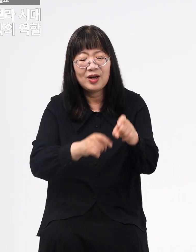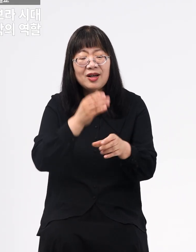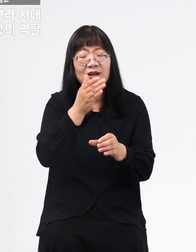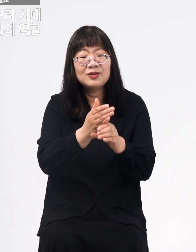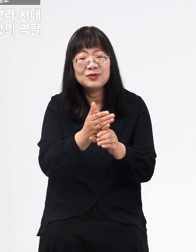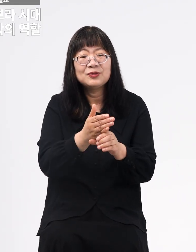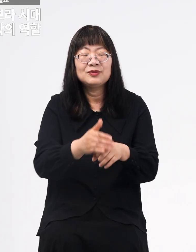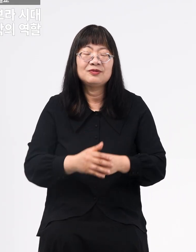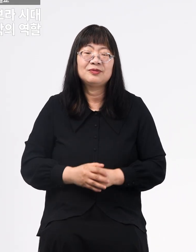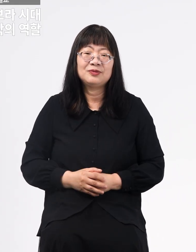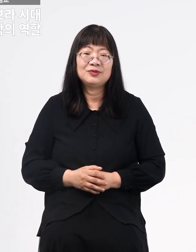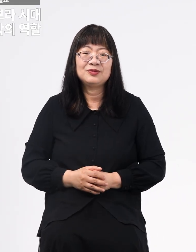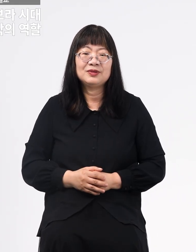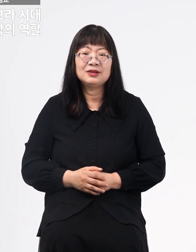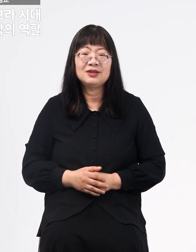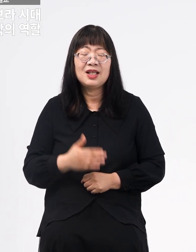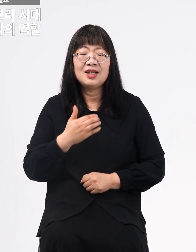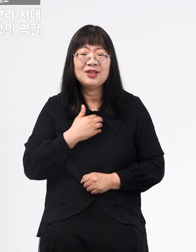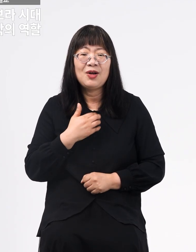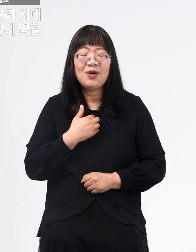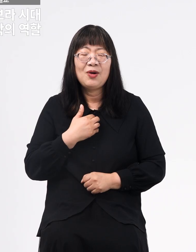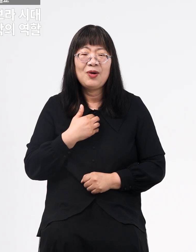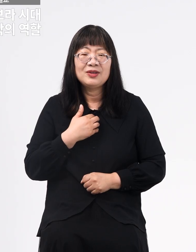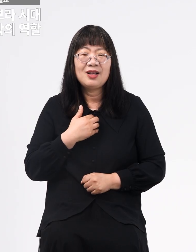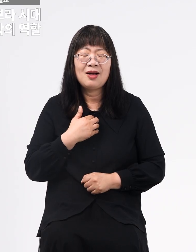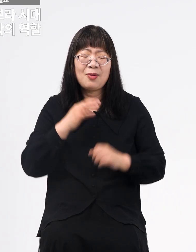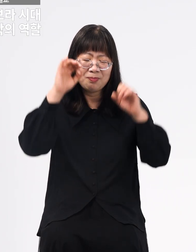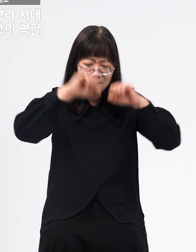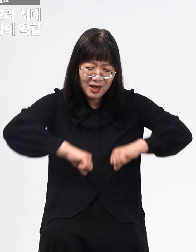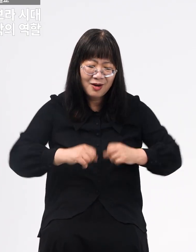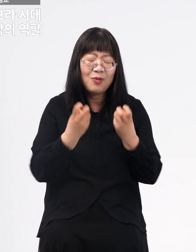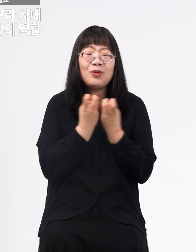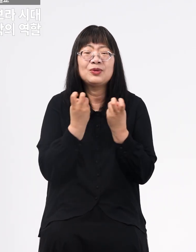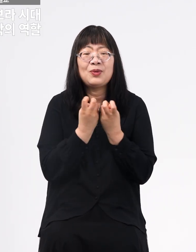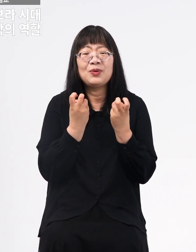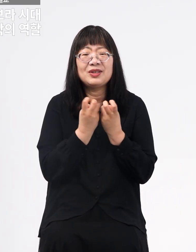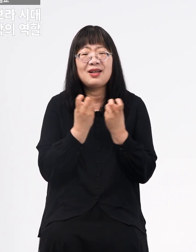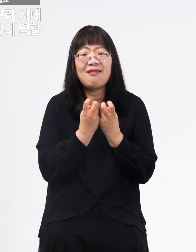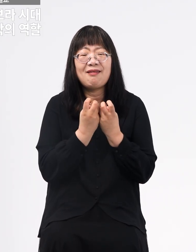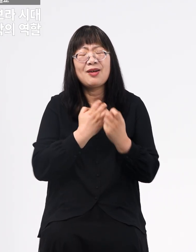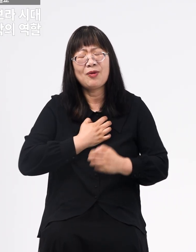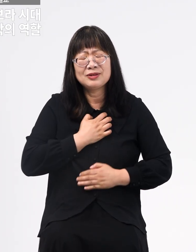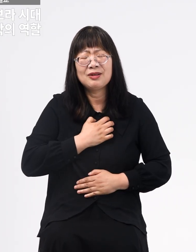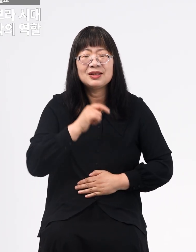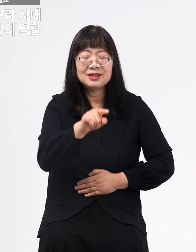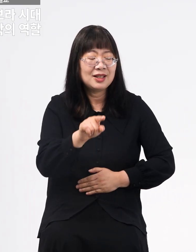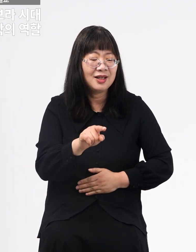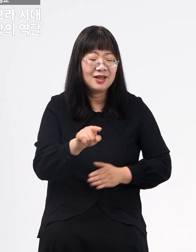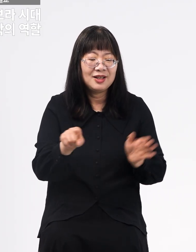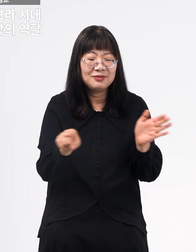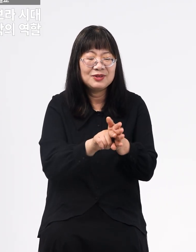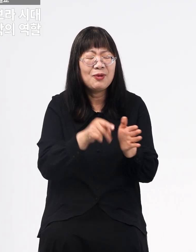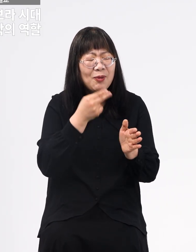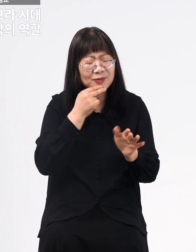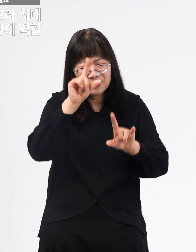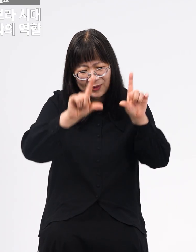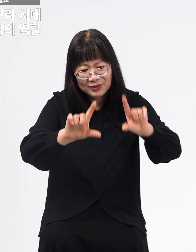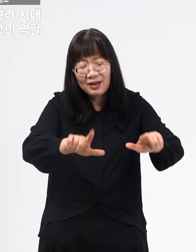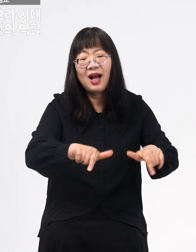이거 이러다가 내가 온팍 뒤집어 쓰는 거 아닌가? 그게 불신앙이 아니에요.